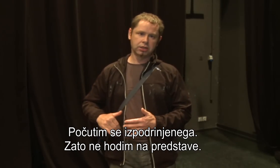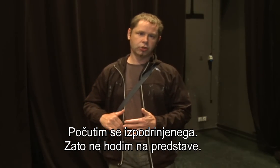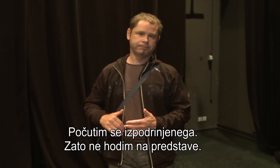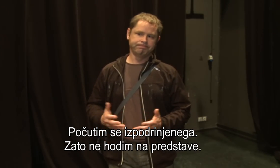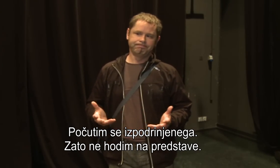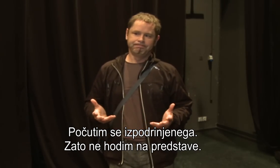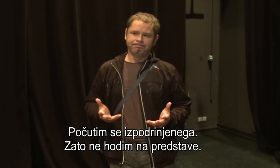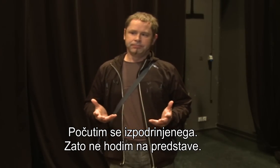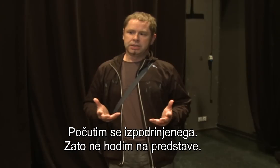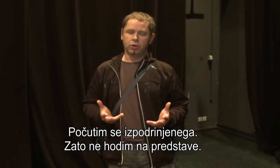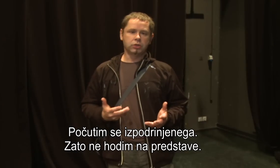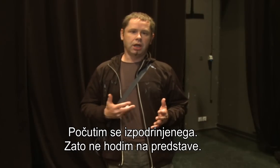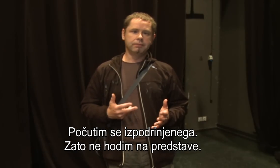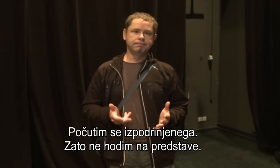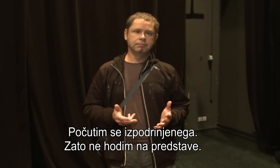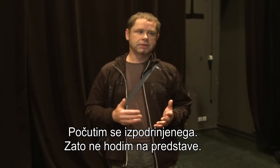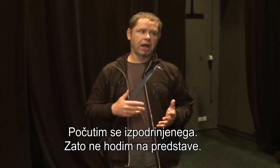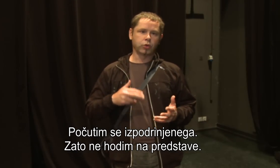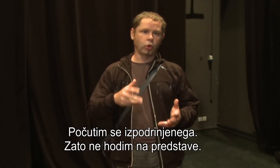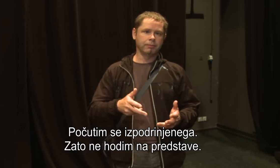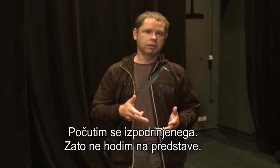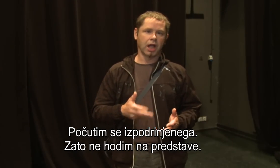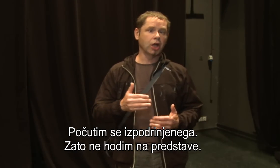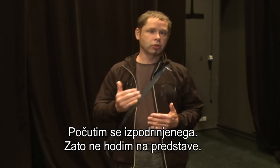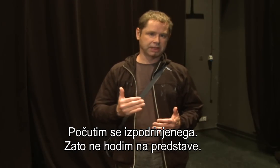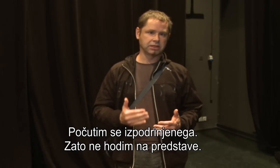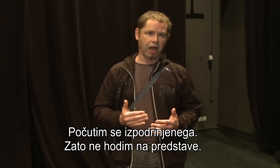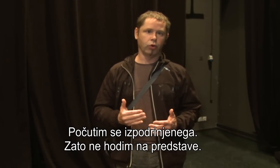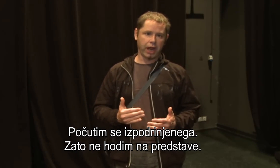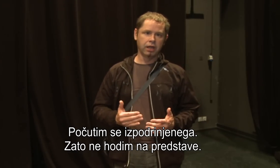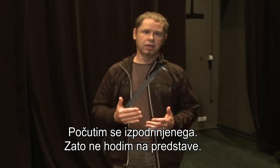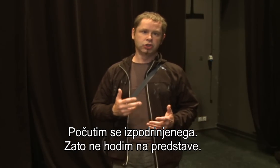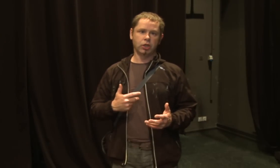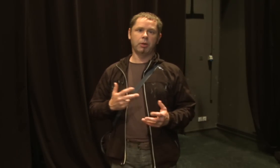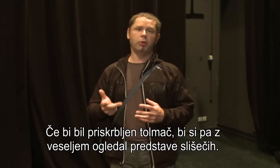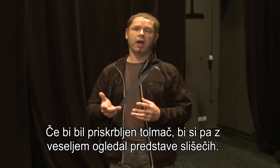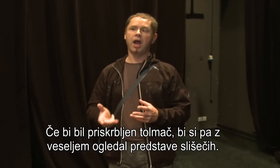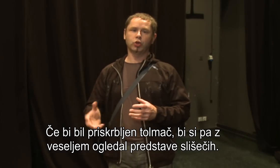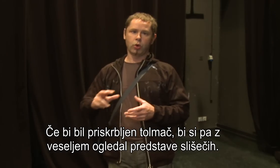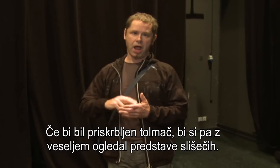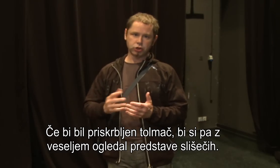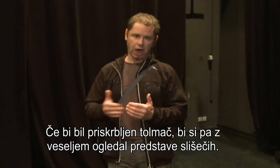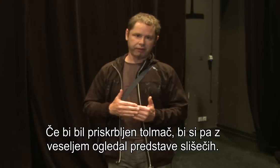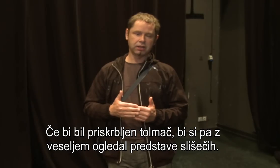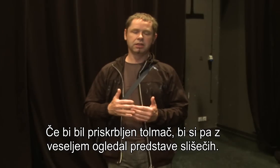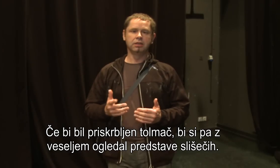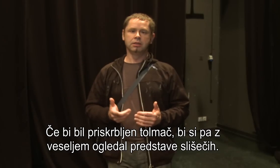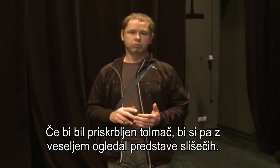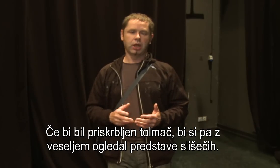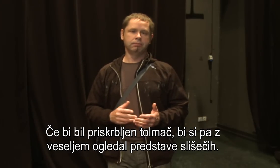izpodrinjeno, tako da ne rad hodim na kakšno predstavo. Ne. Če bi bil pa kak tolmač zdraven, potem